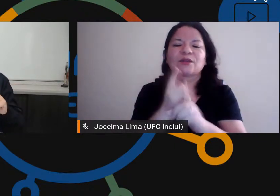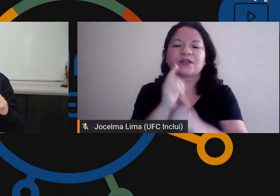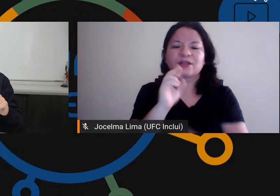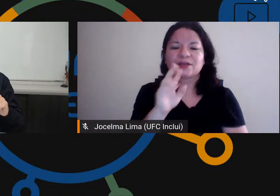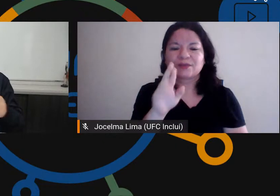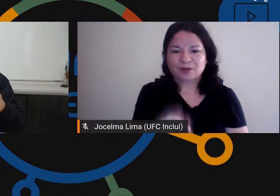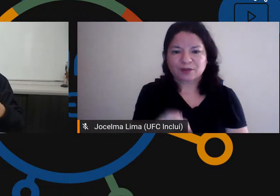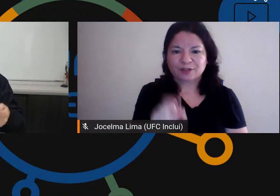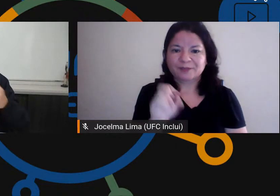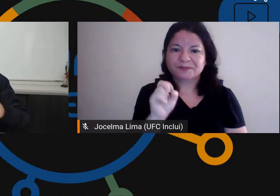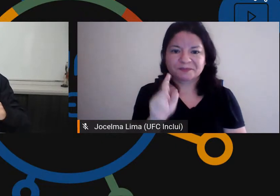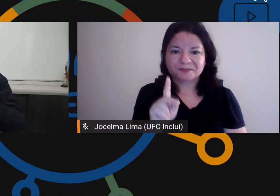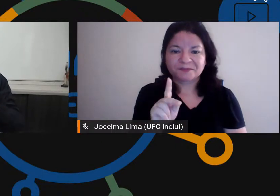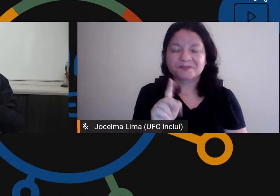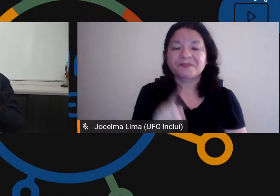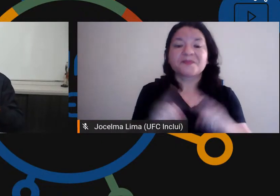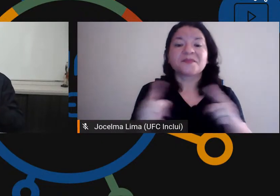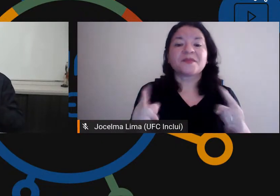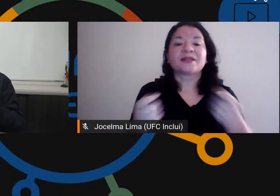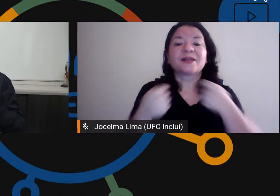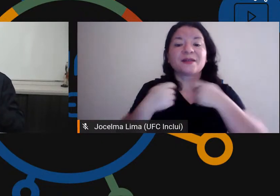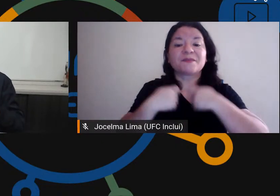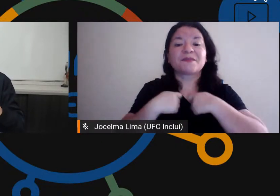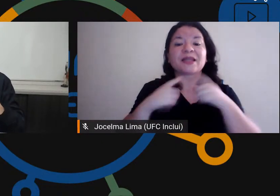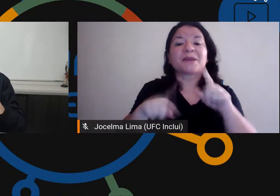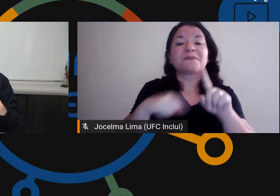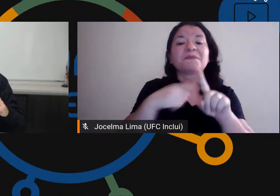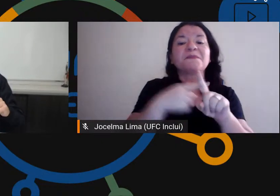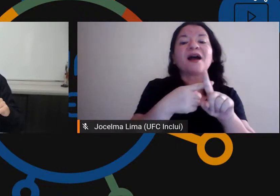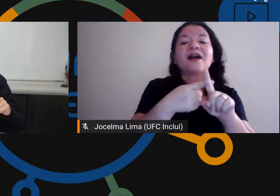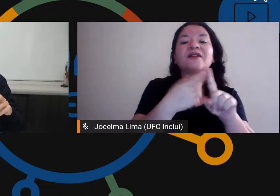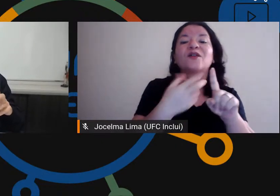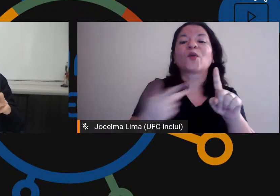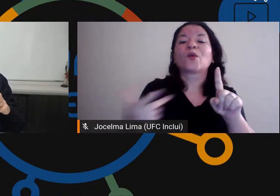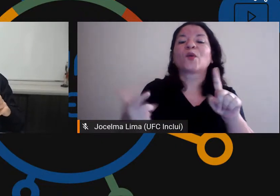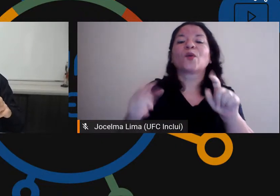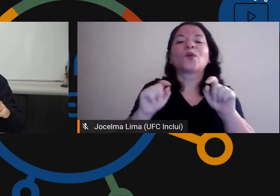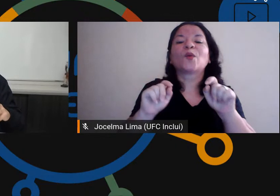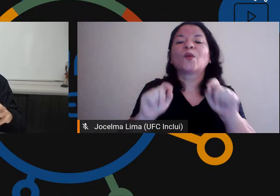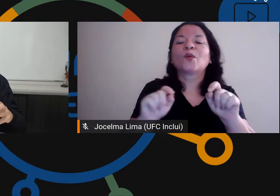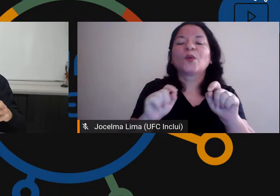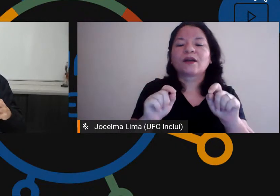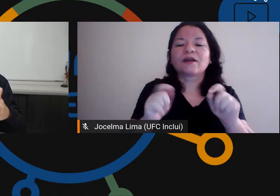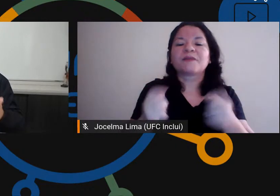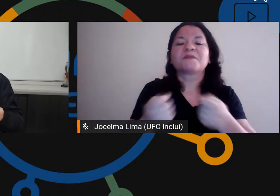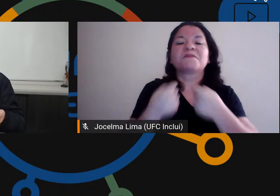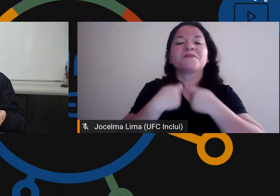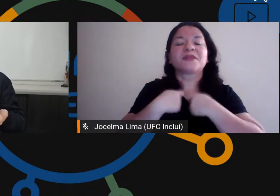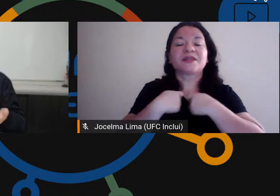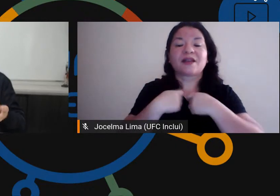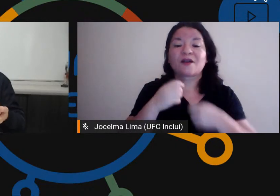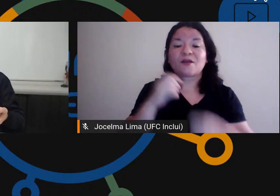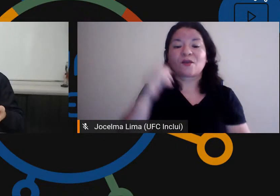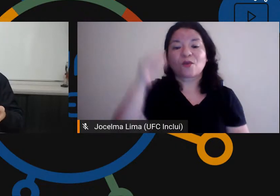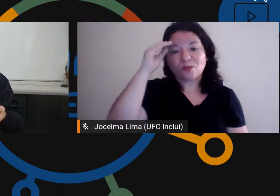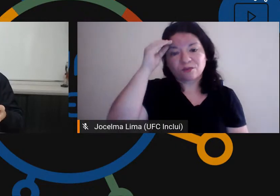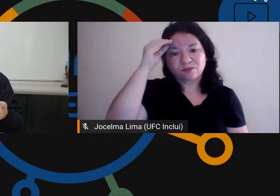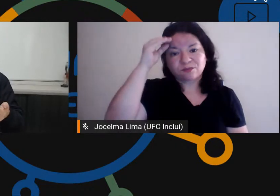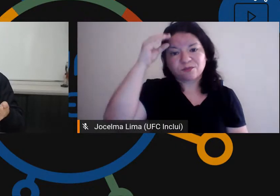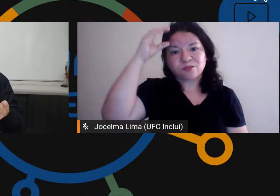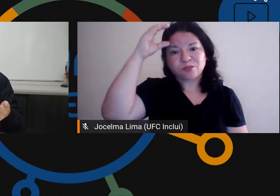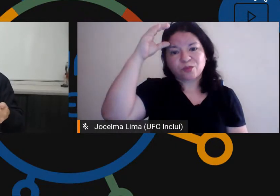tá? Só que ela nos dá algo mais. A capacidade de transformar o conhecimento de uma pesquisa